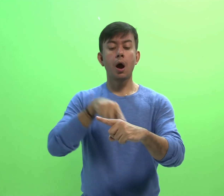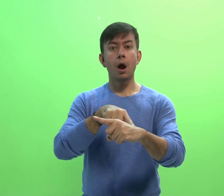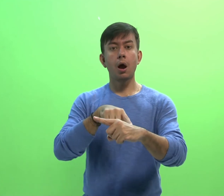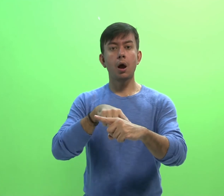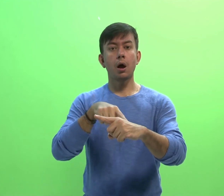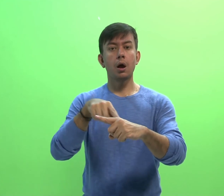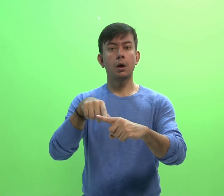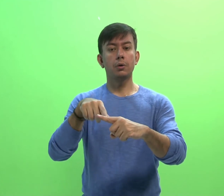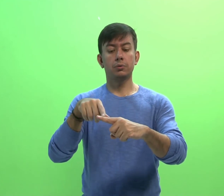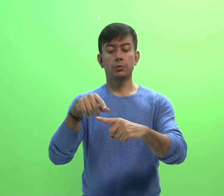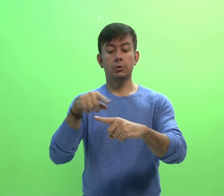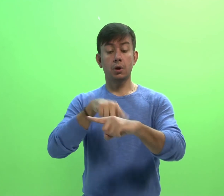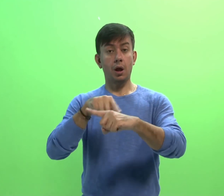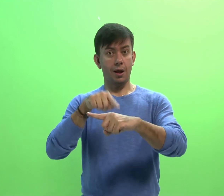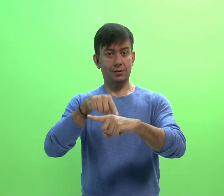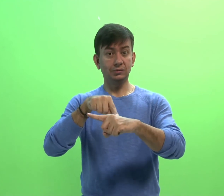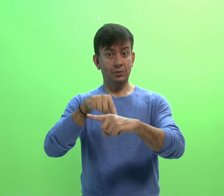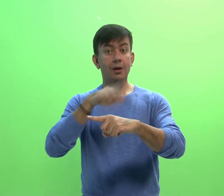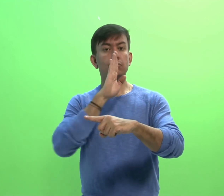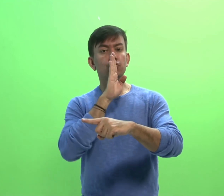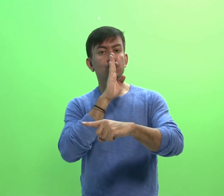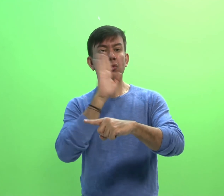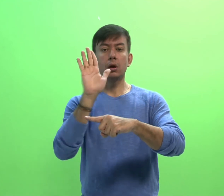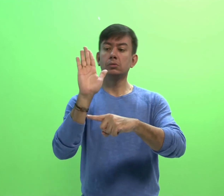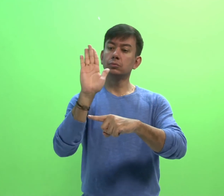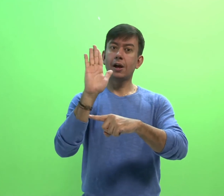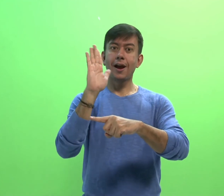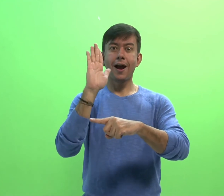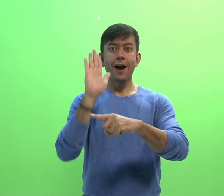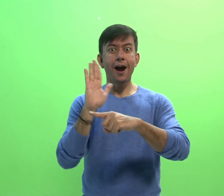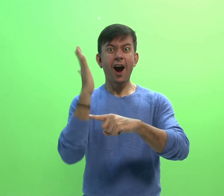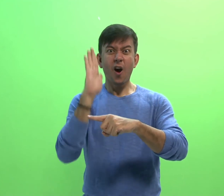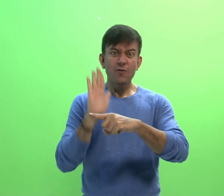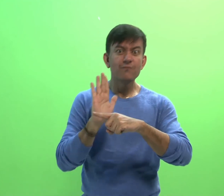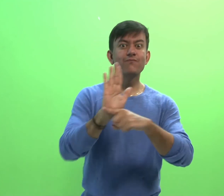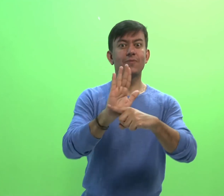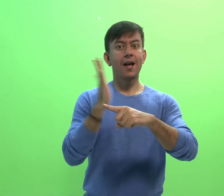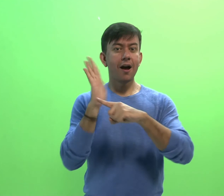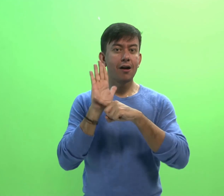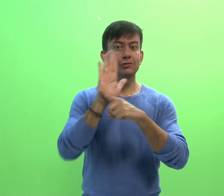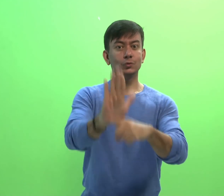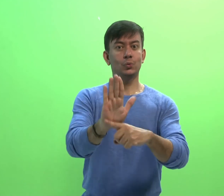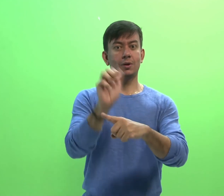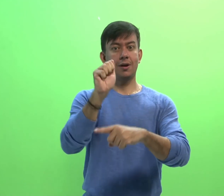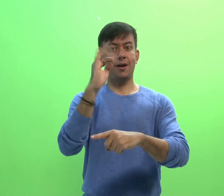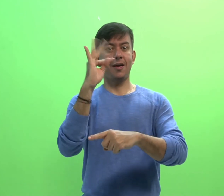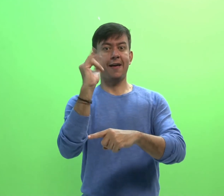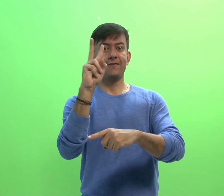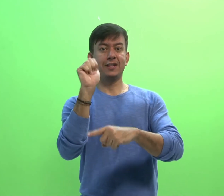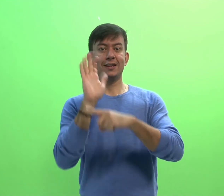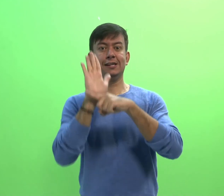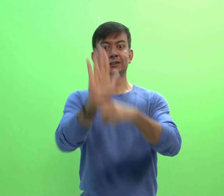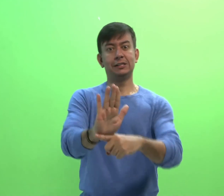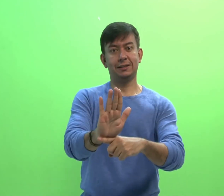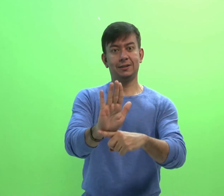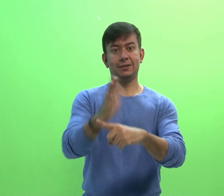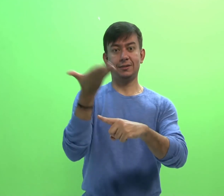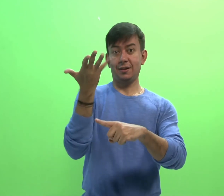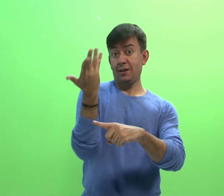Essa mão será passiva e essa ativa, ela quem vai dar empurrão. Ativa.